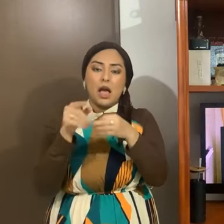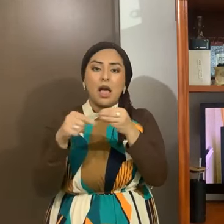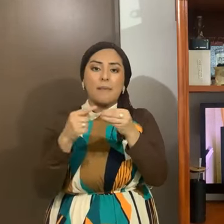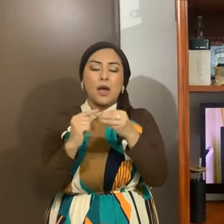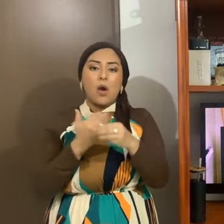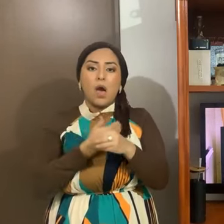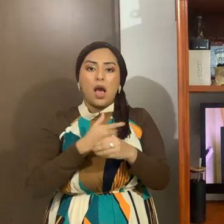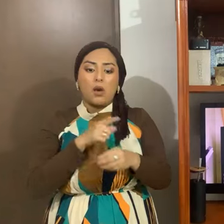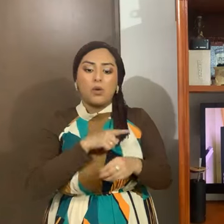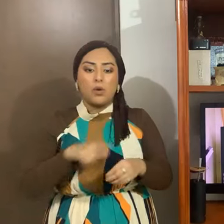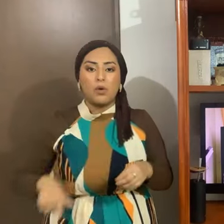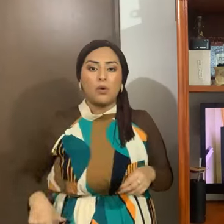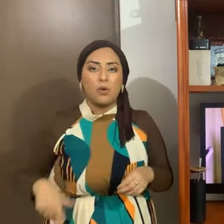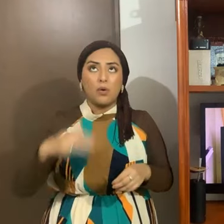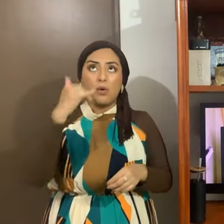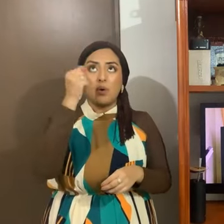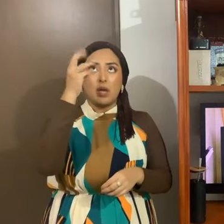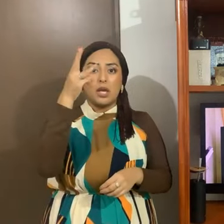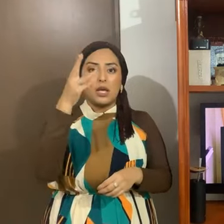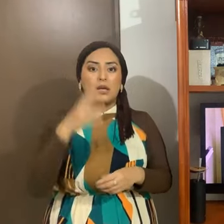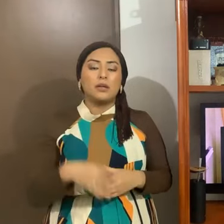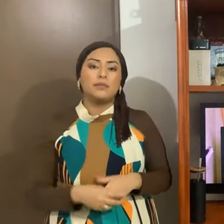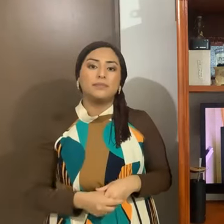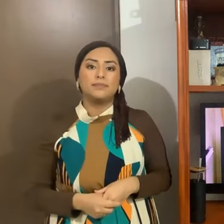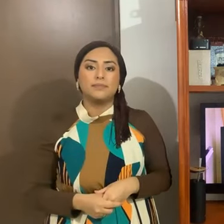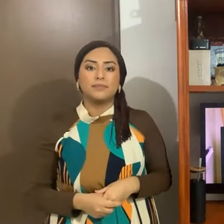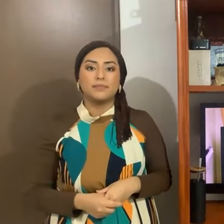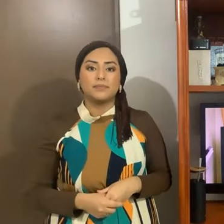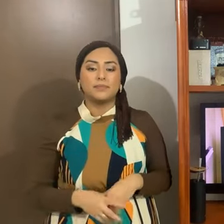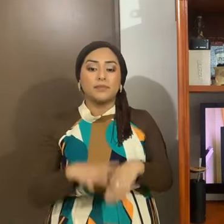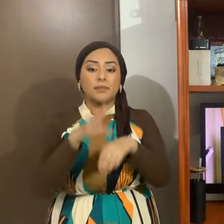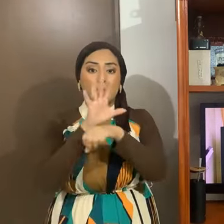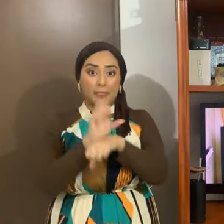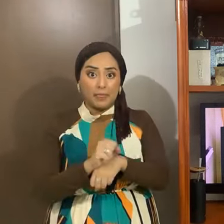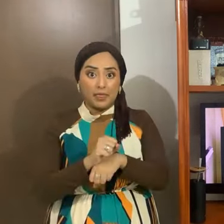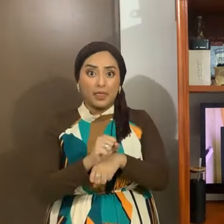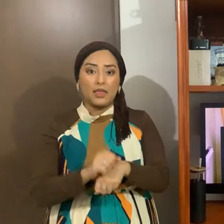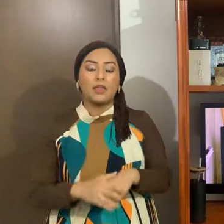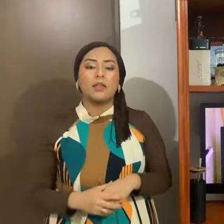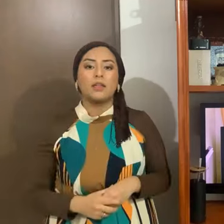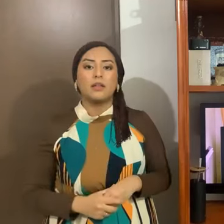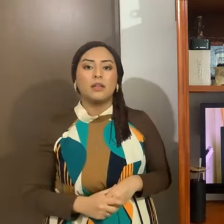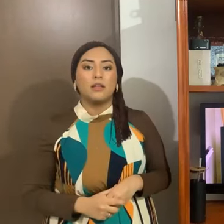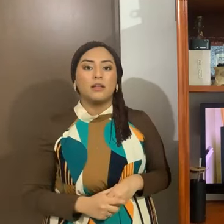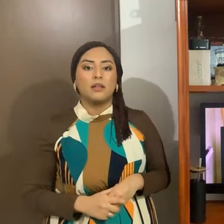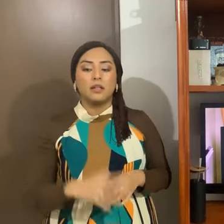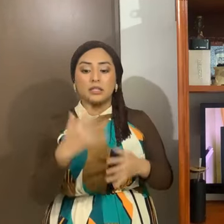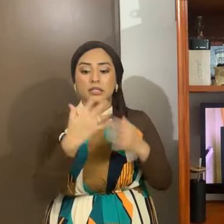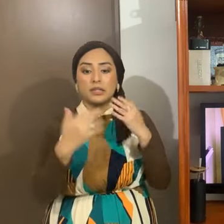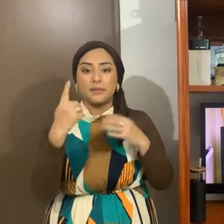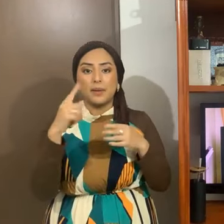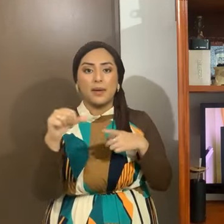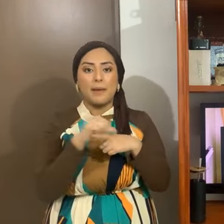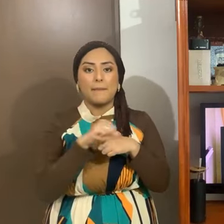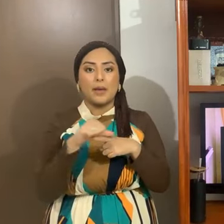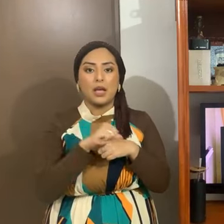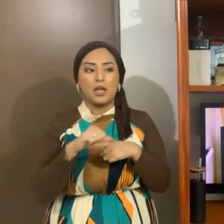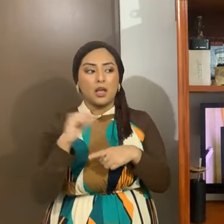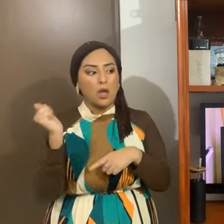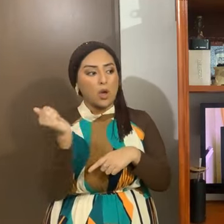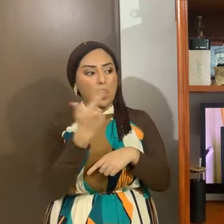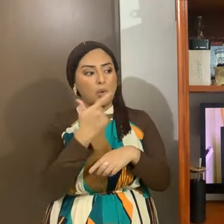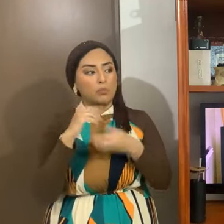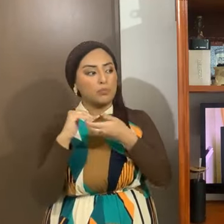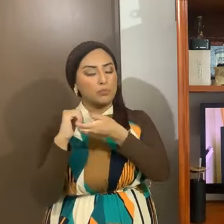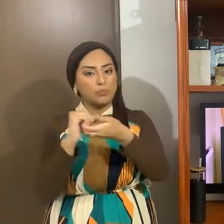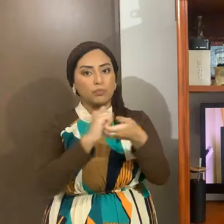acerca de nuestro Adón, Yahshua HaMashiach. Entonces un hábito, una costumbre, es algo que se practica comúnmente,